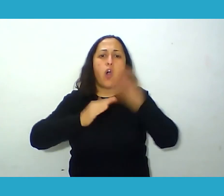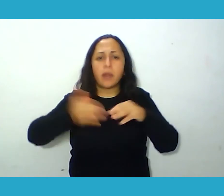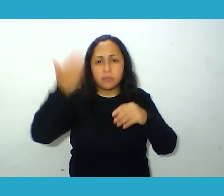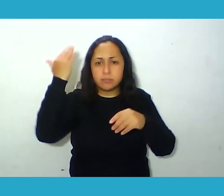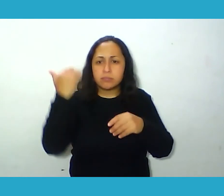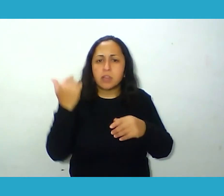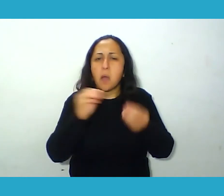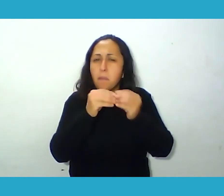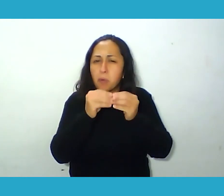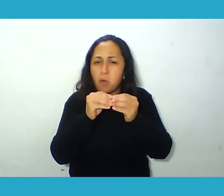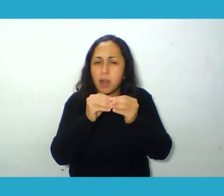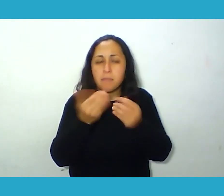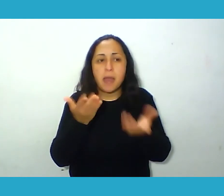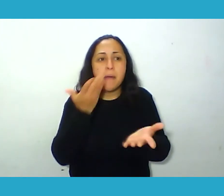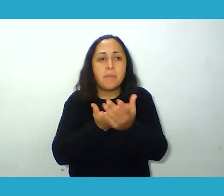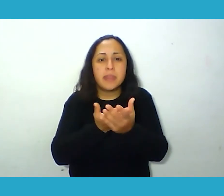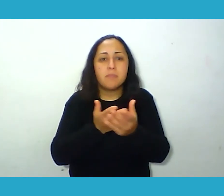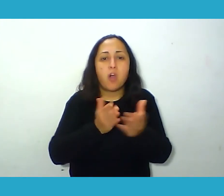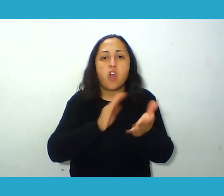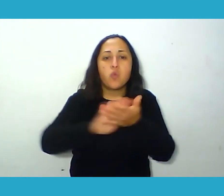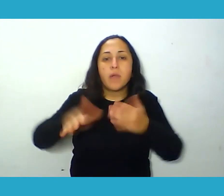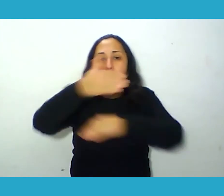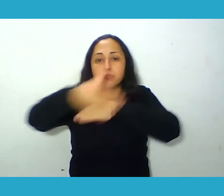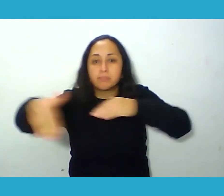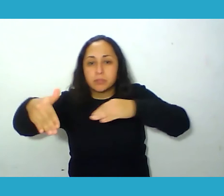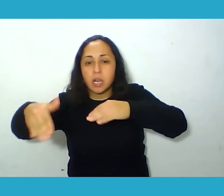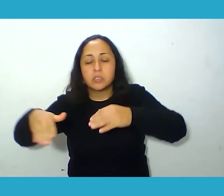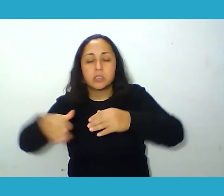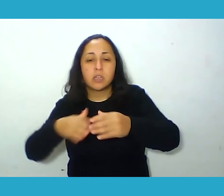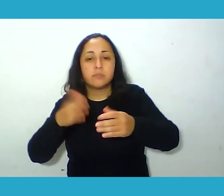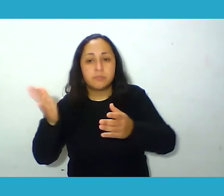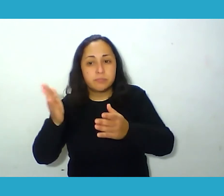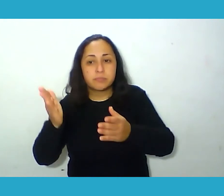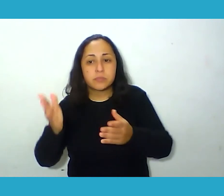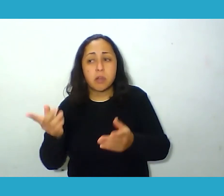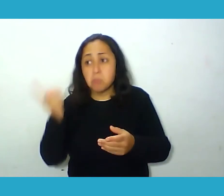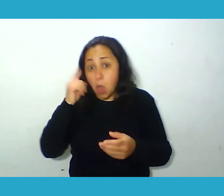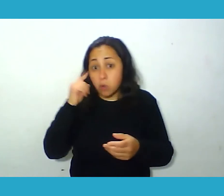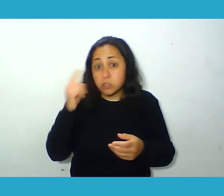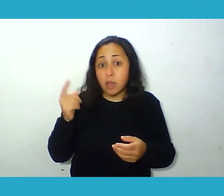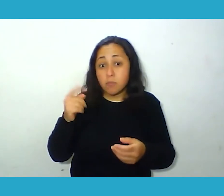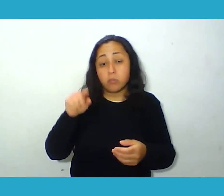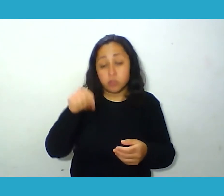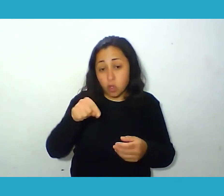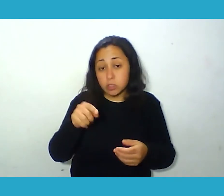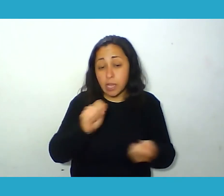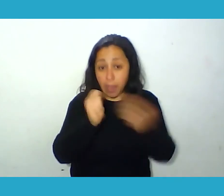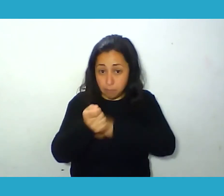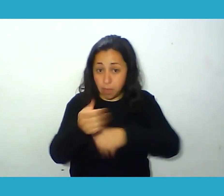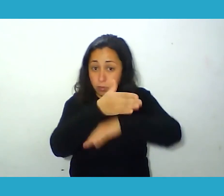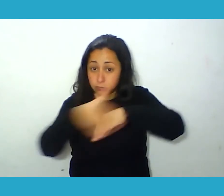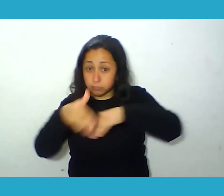iba a tener inconvenientes pidiendo que la traza vaya por el oeste. Se escuchó a los vecinos y hoy la traza no pasa por allí.